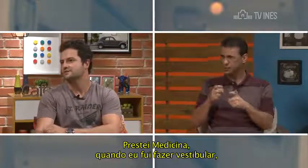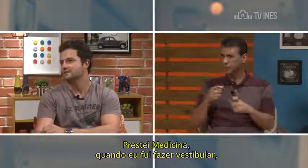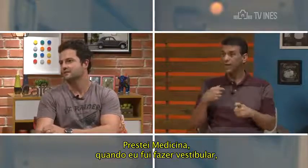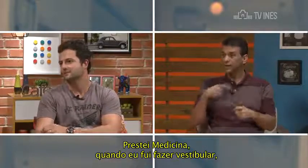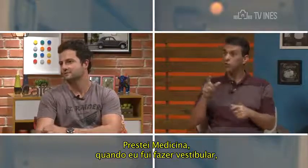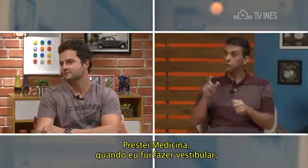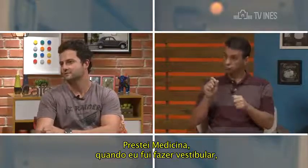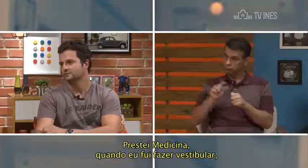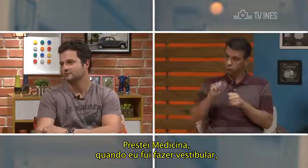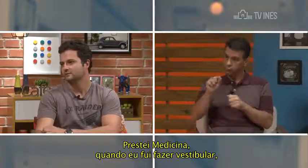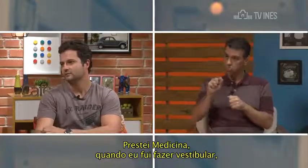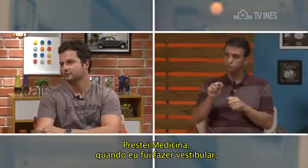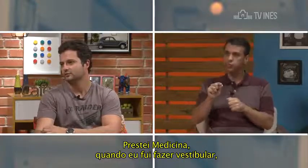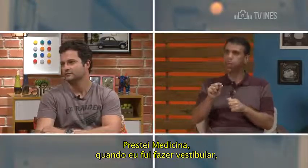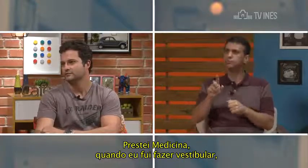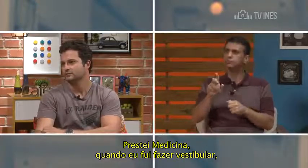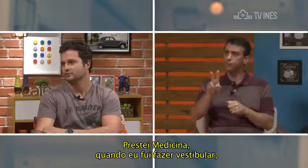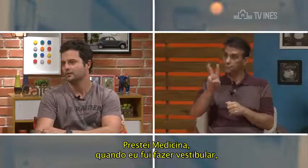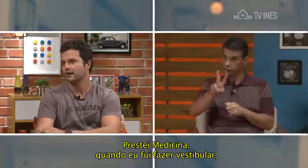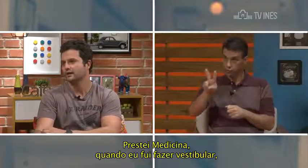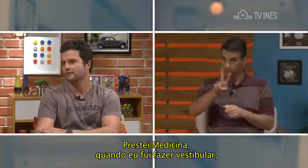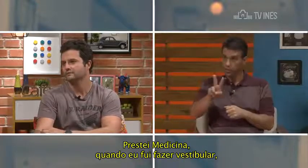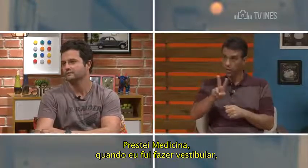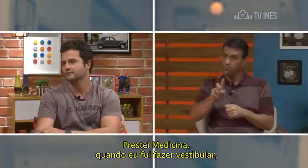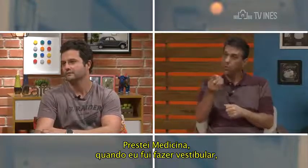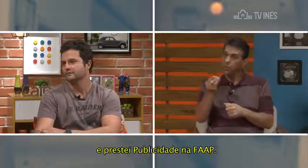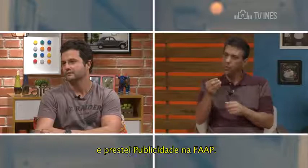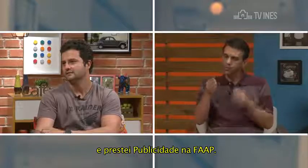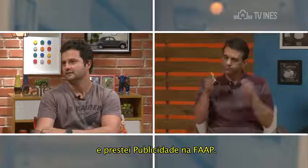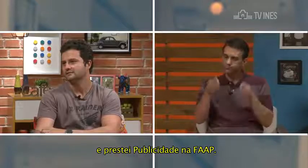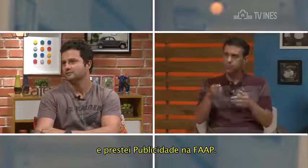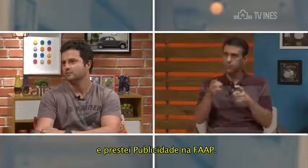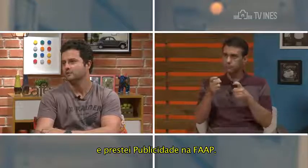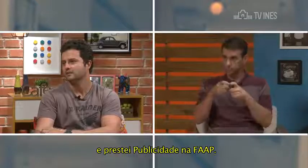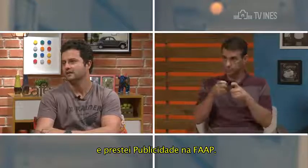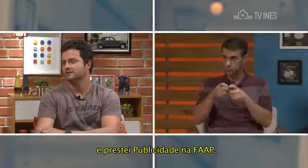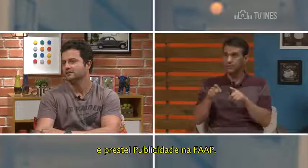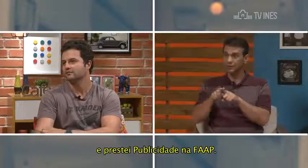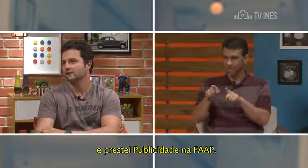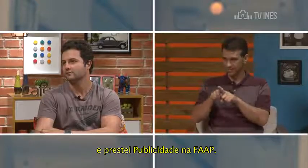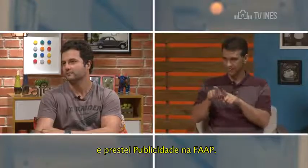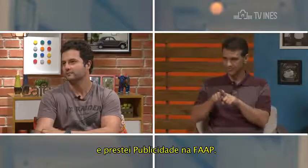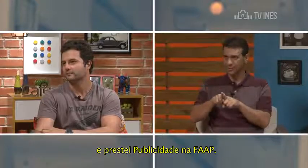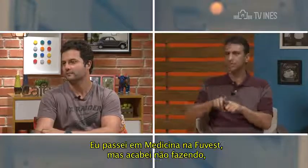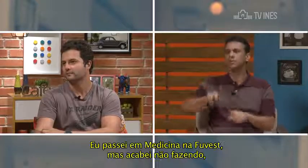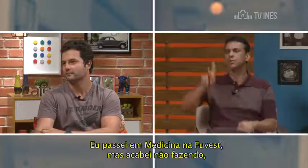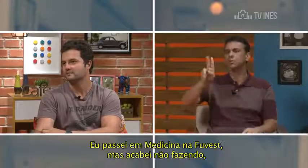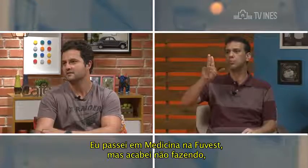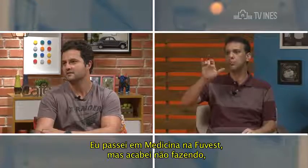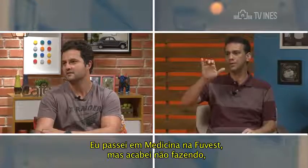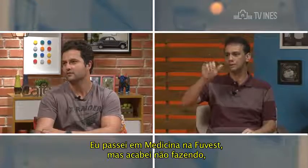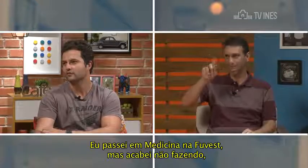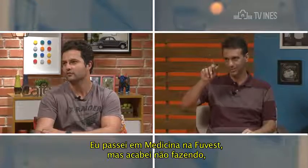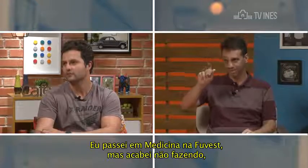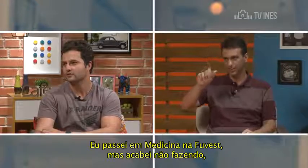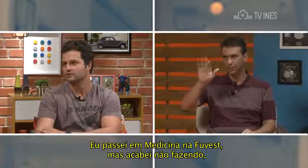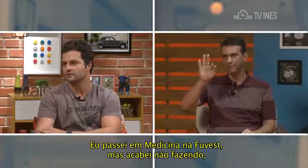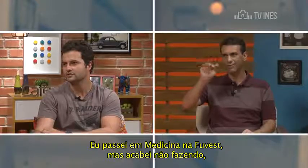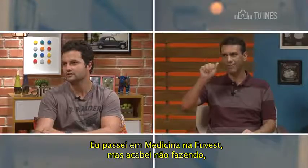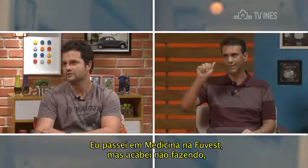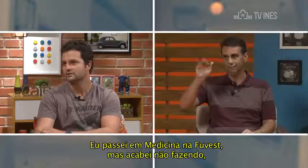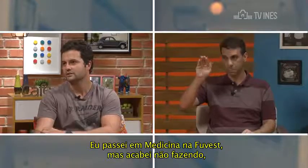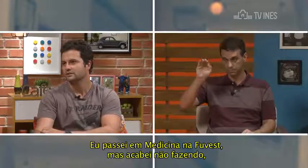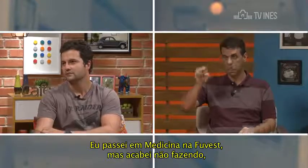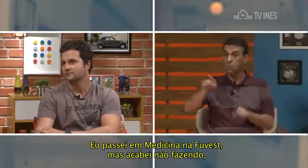prestei medicina quando eu fui fazer vestibular e prestei publicidade na FAAP. Eu passei medicina na